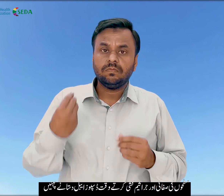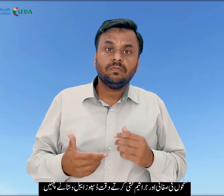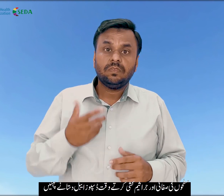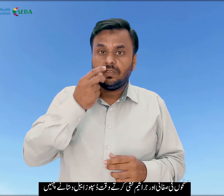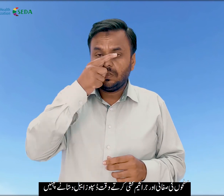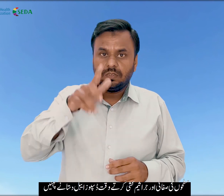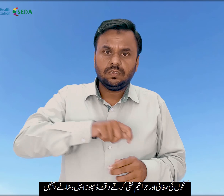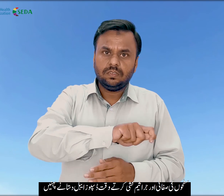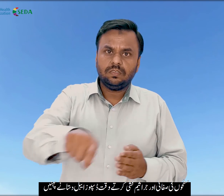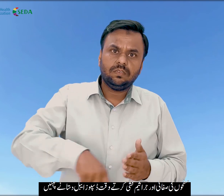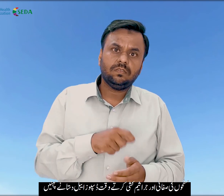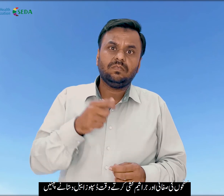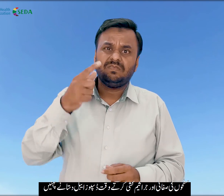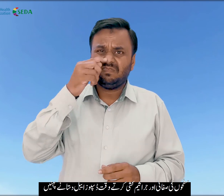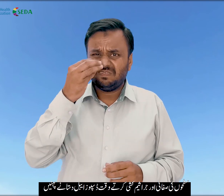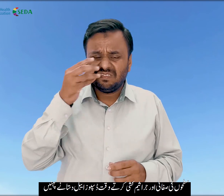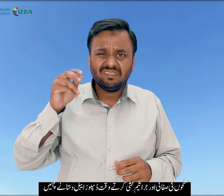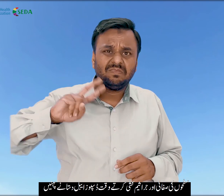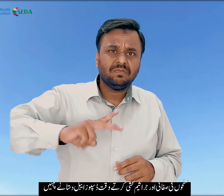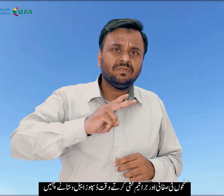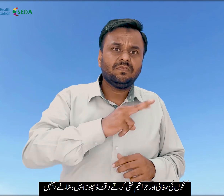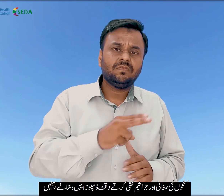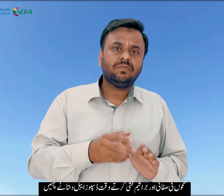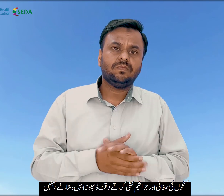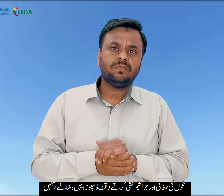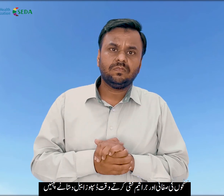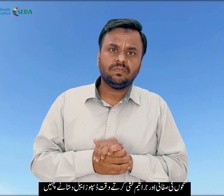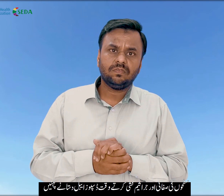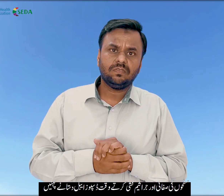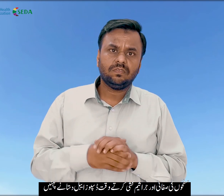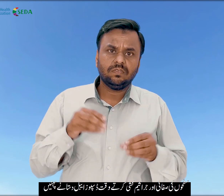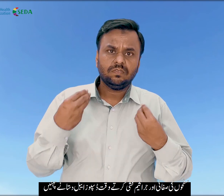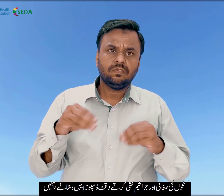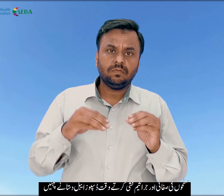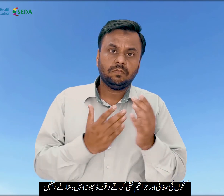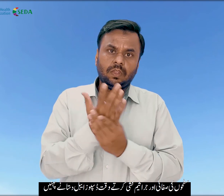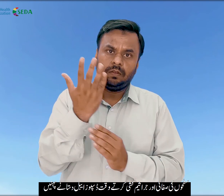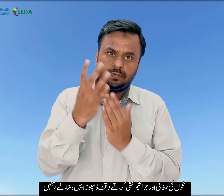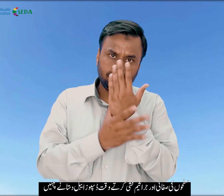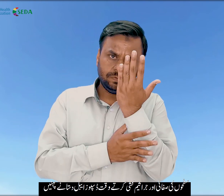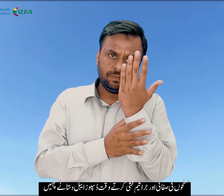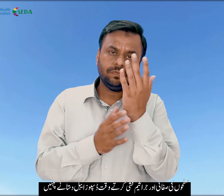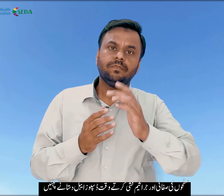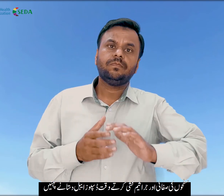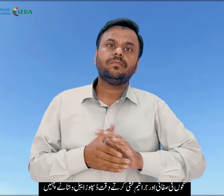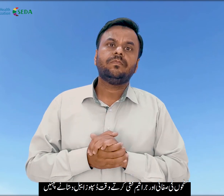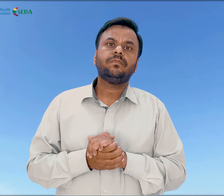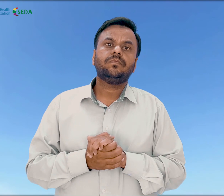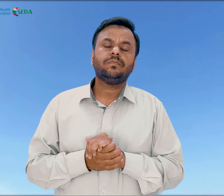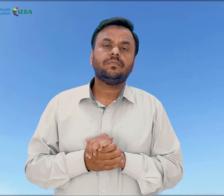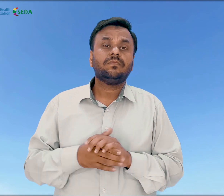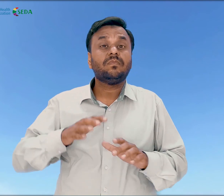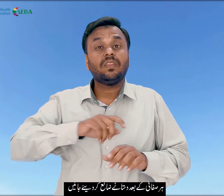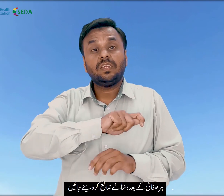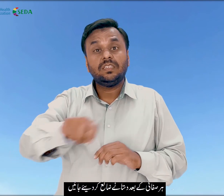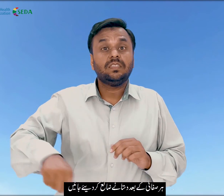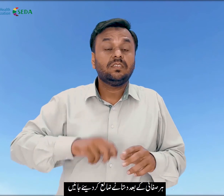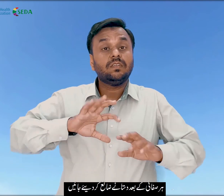سطحوں کی صفائی اور جراثیم کشی کرتے وقت ڈسپوزیبل دستانے پہنیں۔ ہر صفائی کے